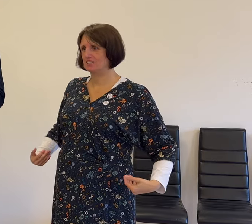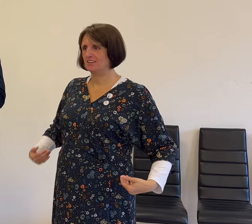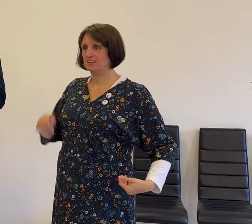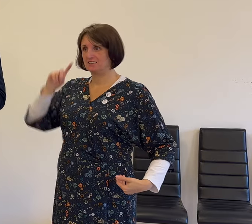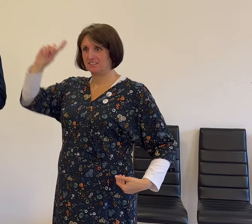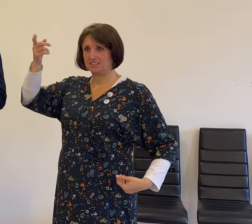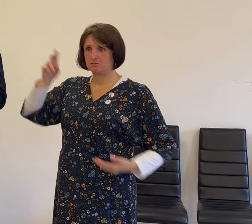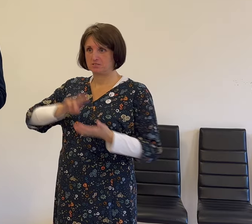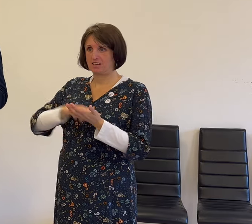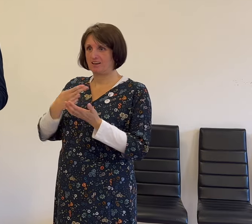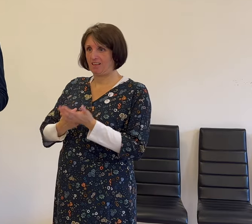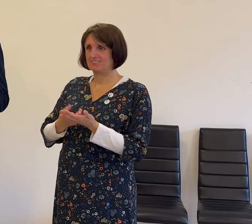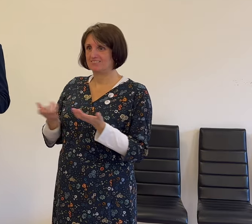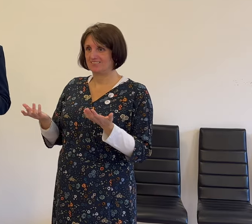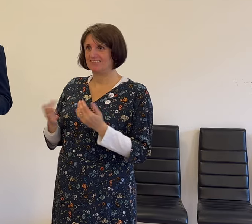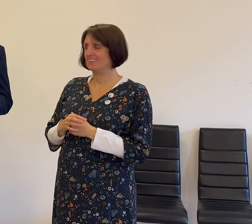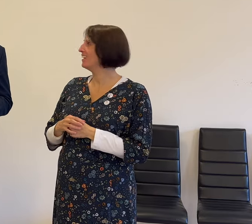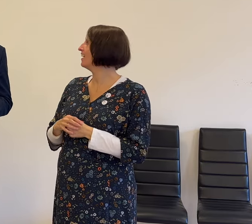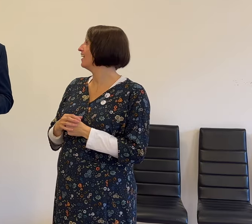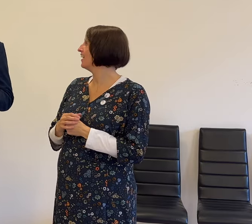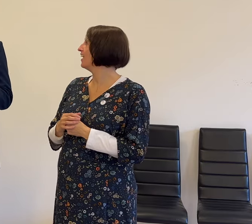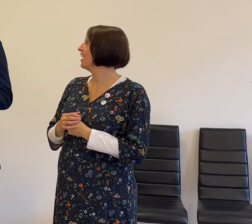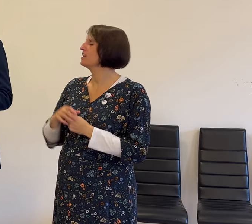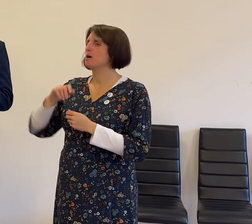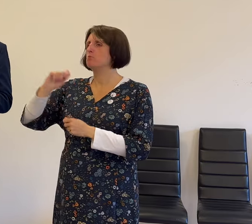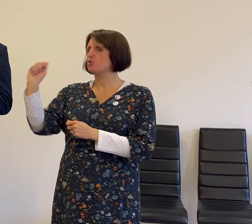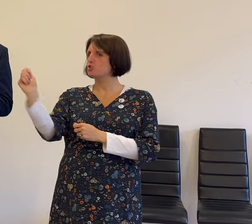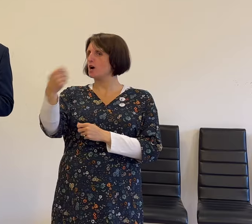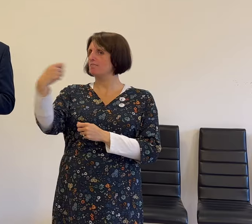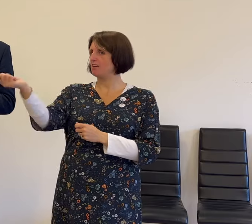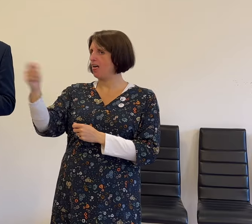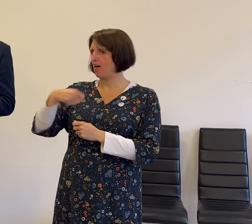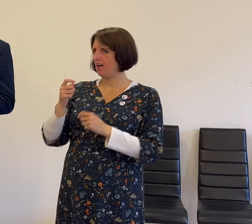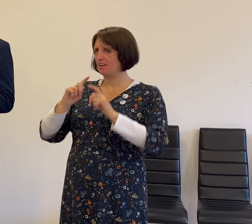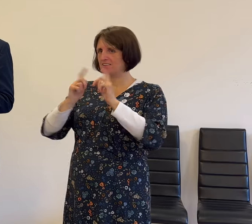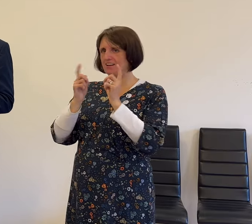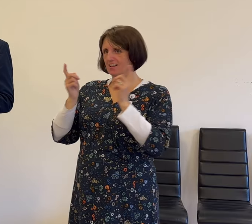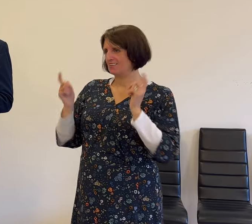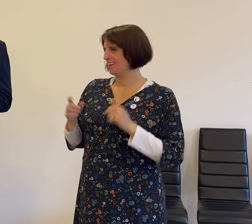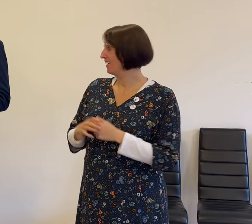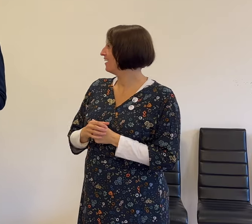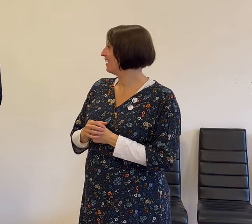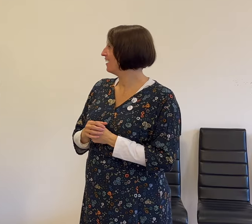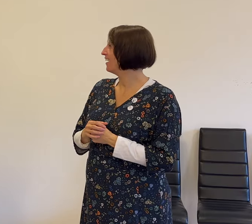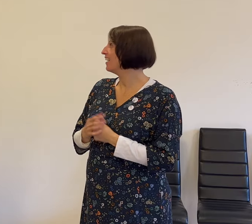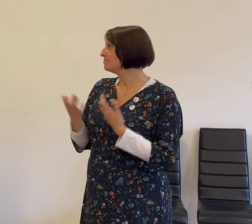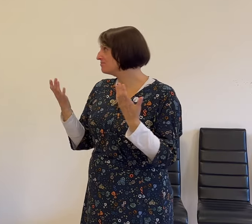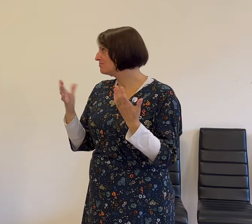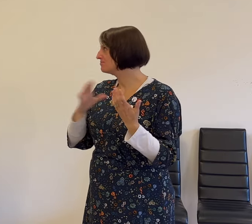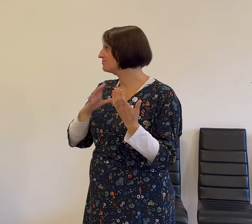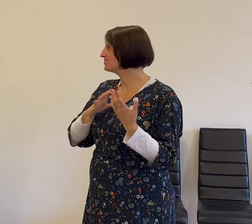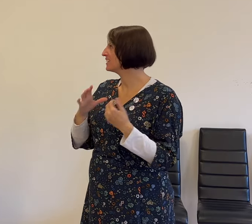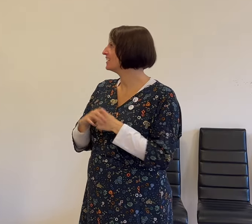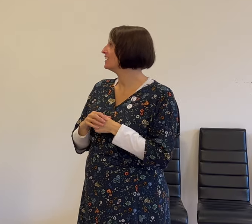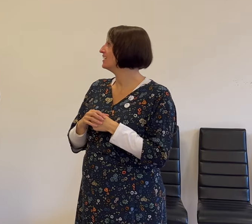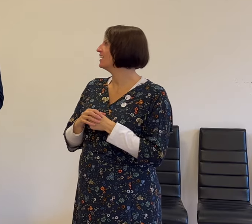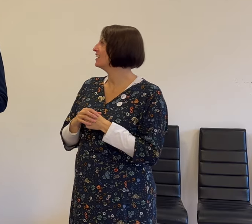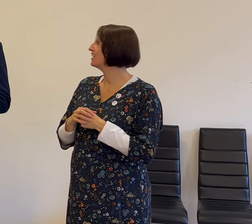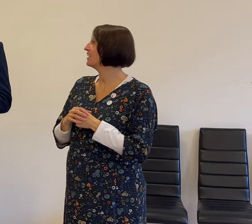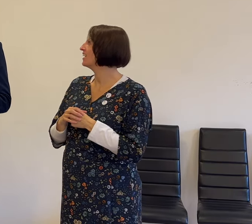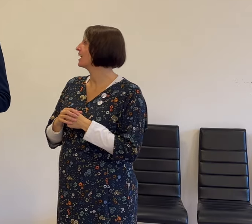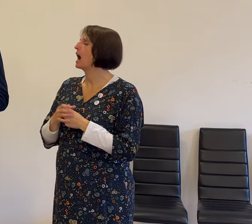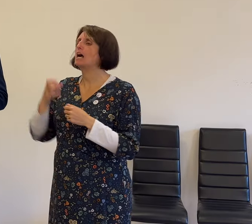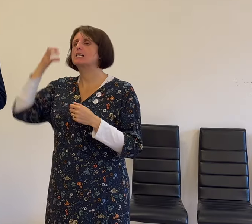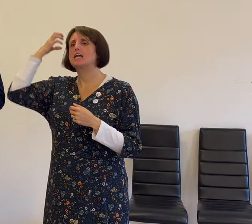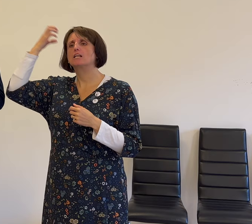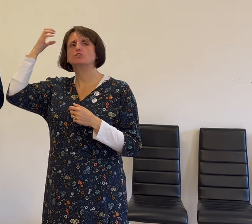srpáč. Vysvětlím, to je něco jako šavle. Je to zakřivený meč. Jo? A kralickou